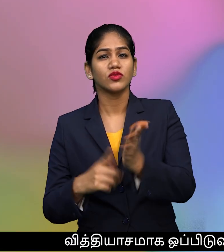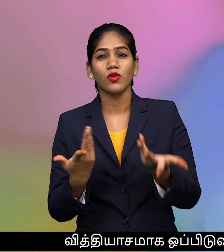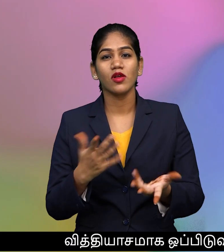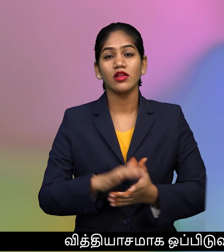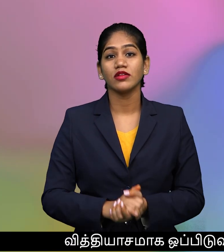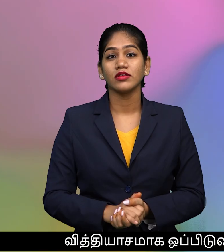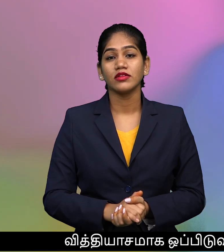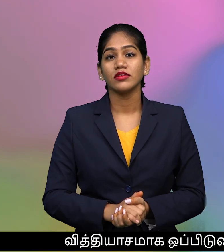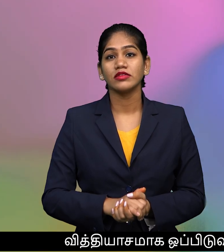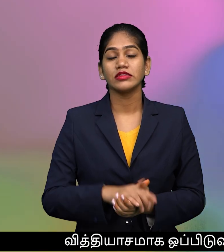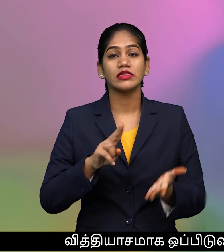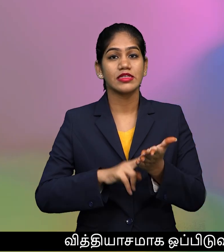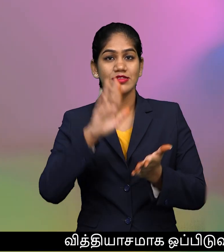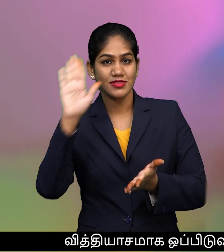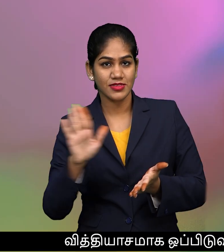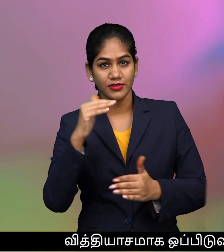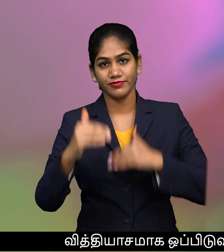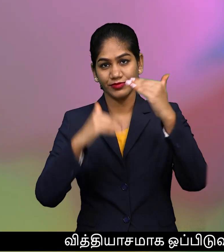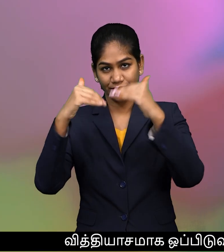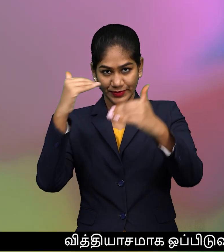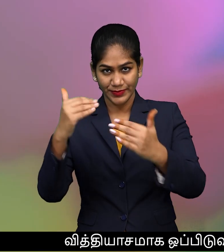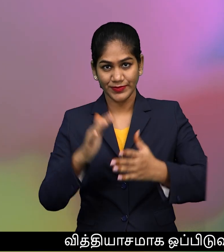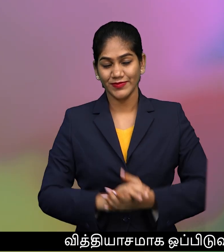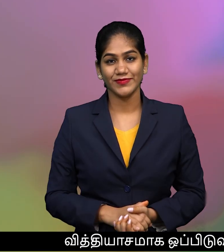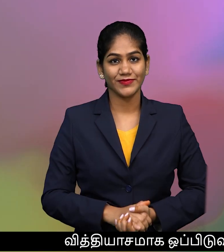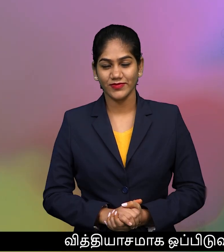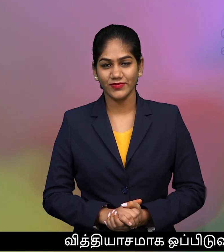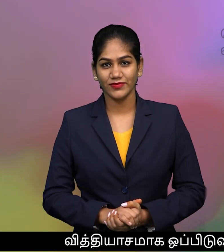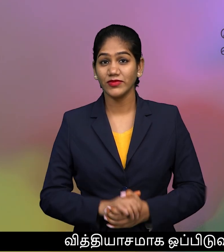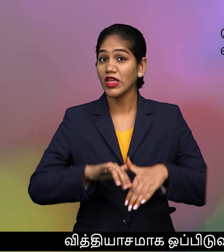வித்தியாசமாக ஒப்பிடுவது எப்படி? நாடுகள் அல்லது மாநிலங்கள்.